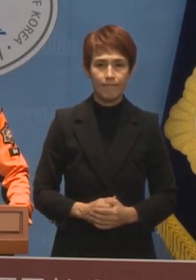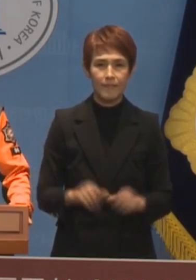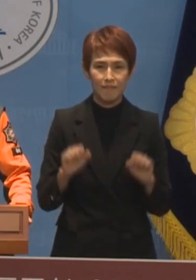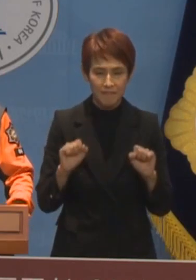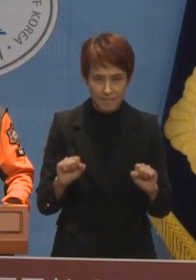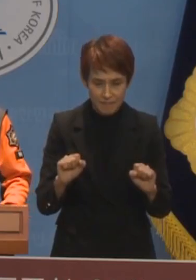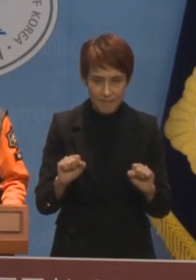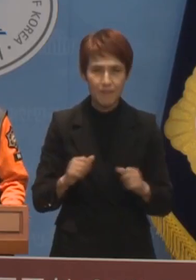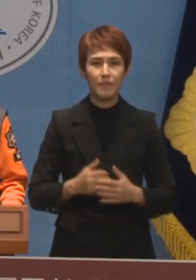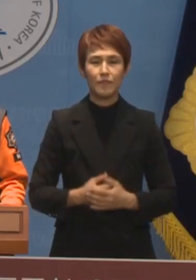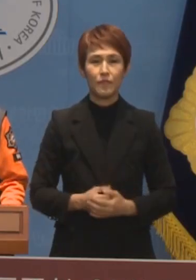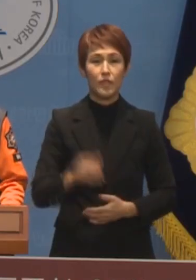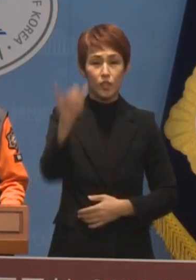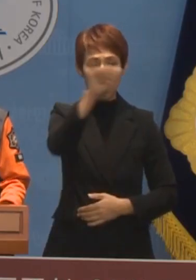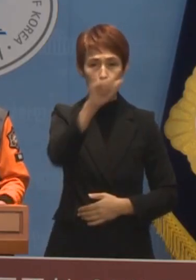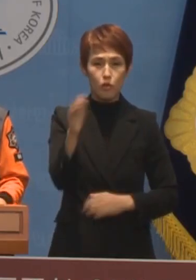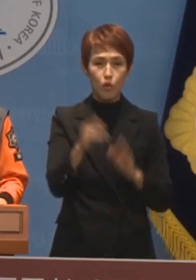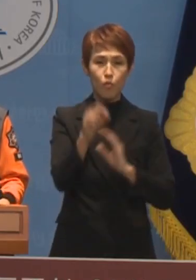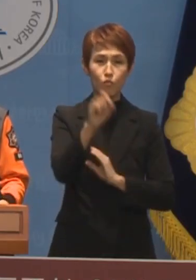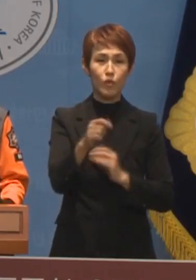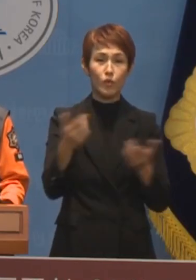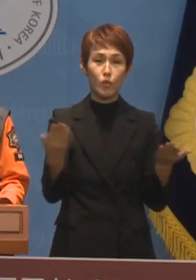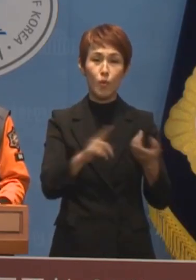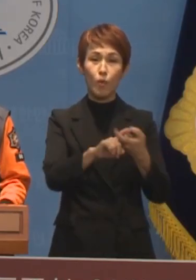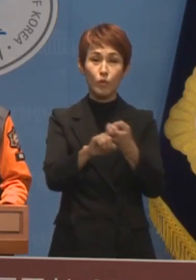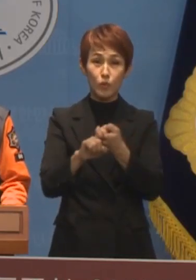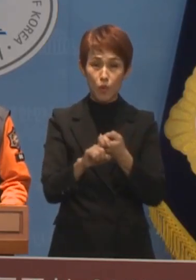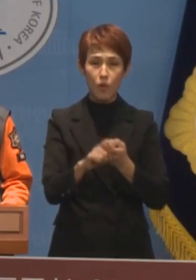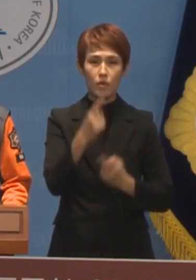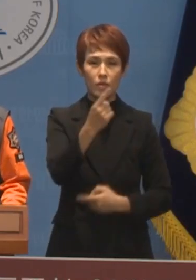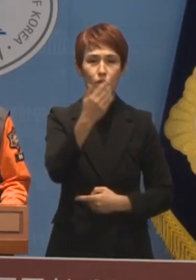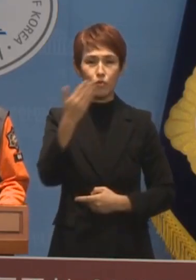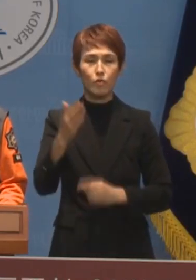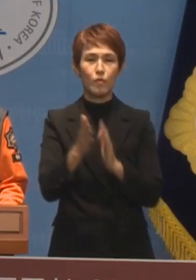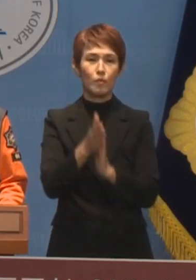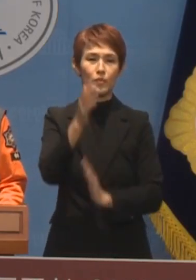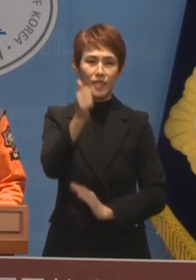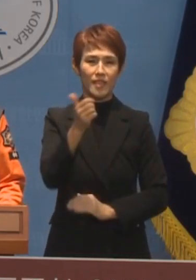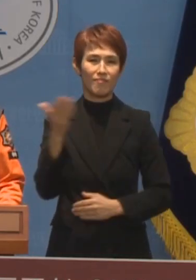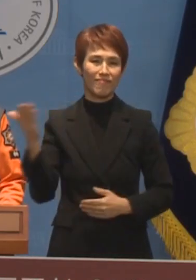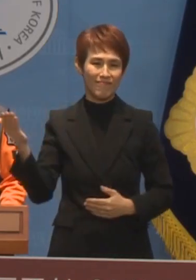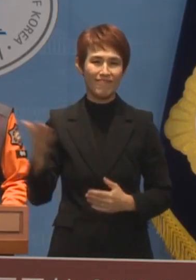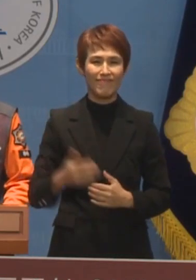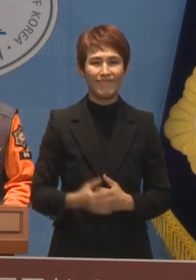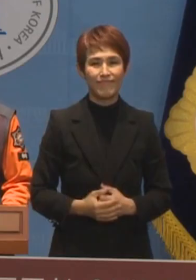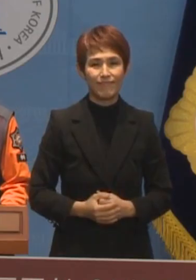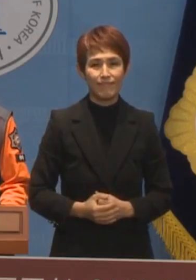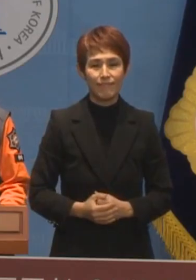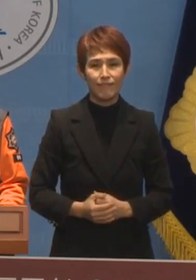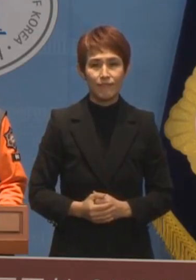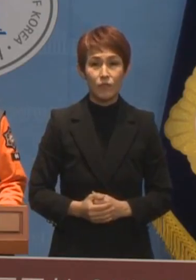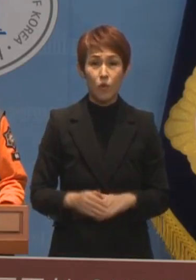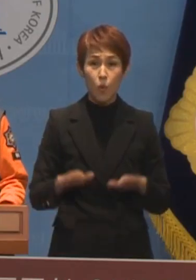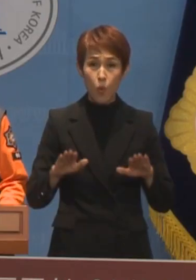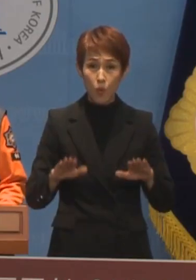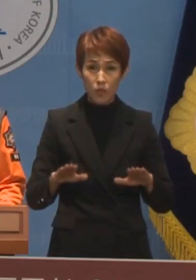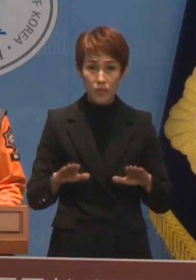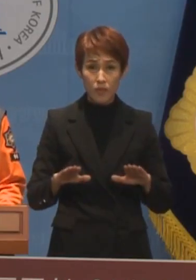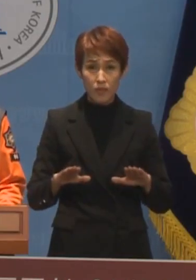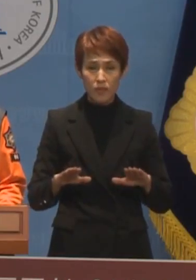안녕하십니까. 전국 공무원 노조 소방본부 본부장 권영각입니다. 오늘 이